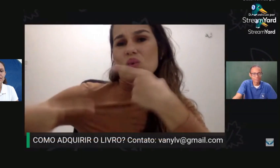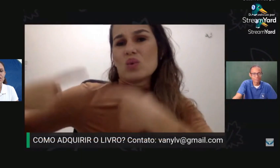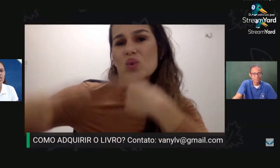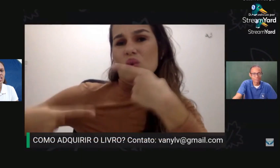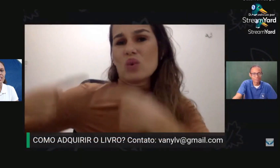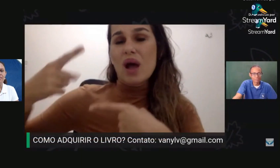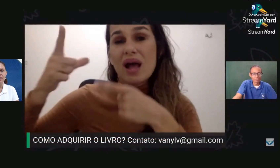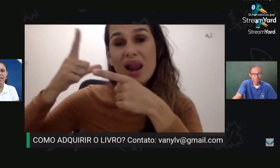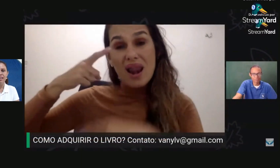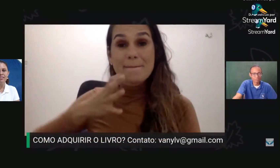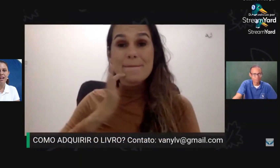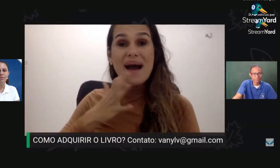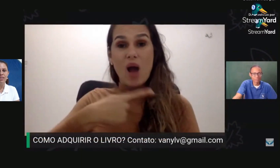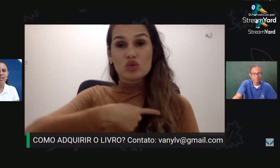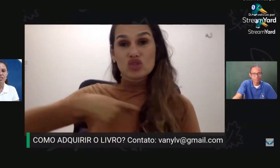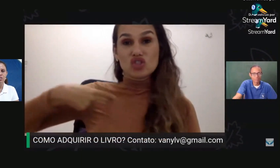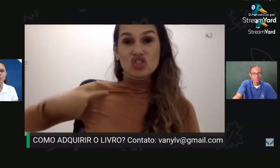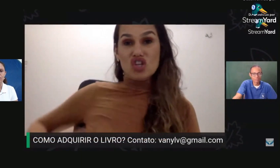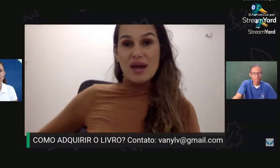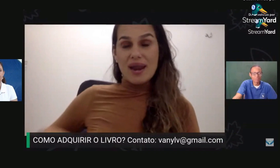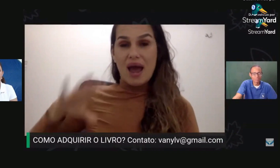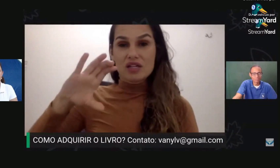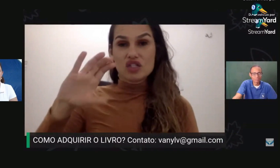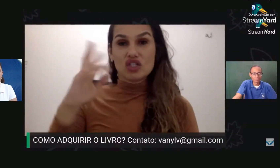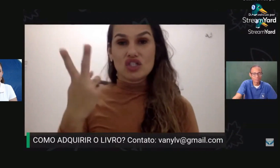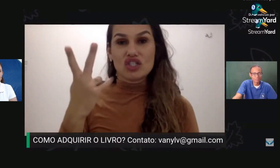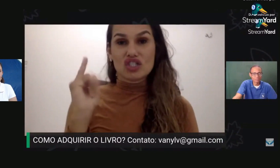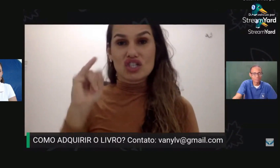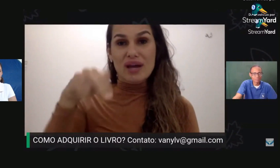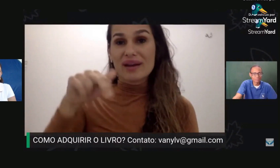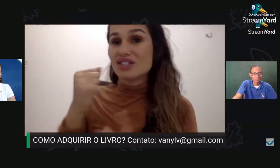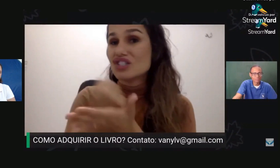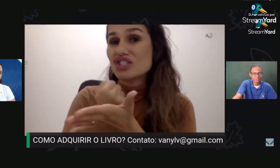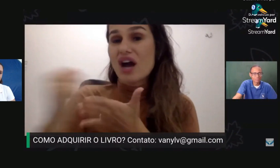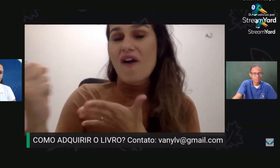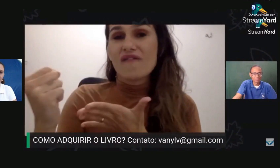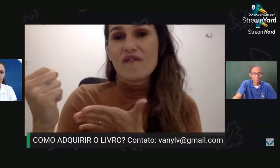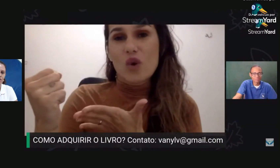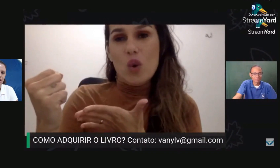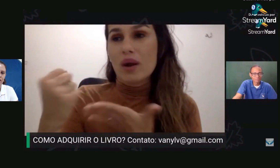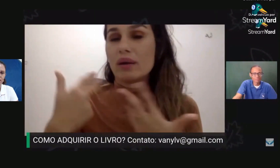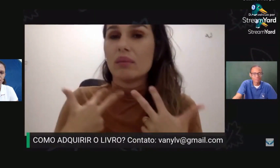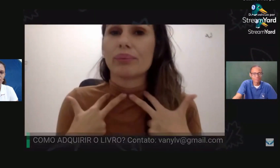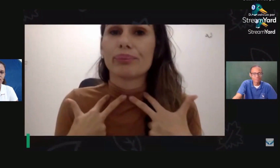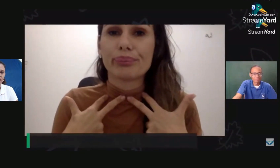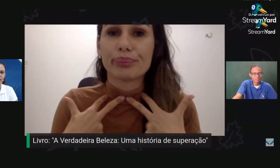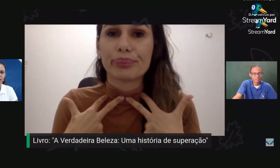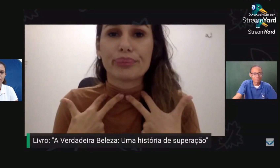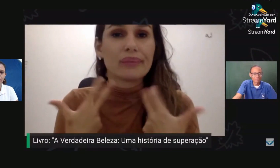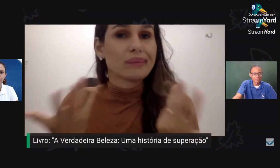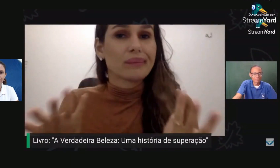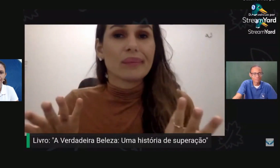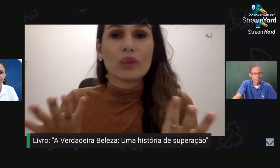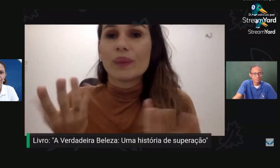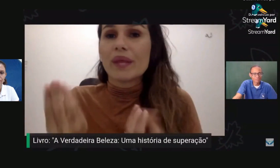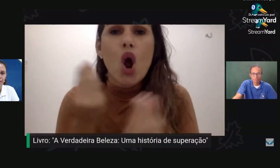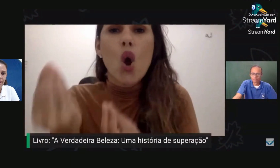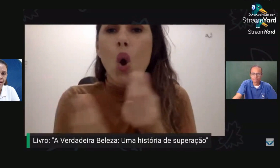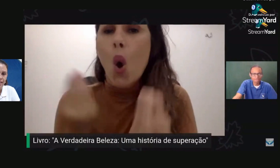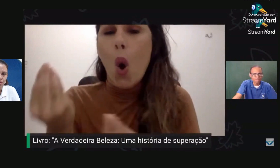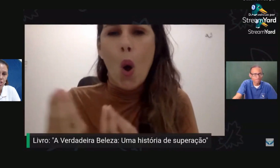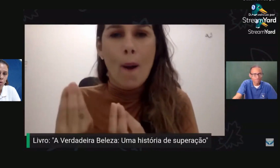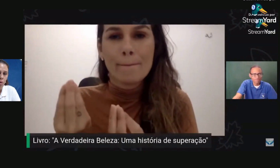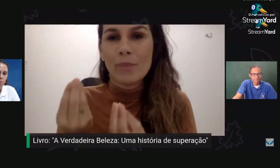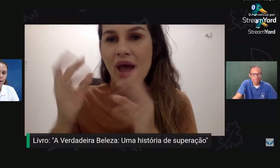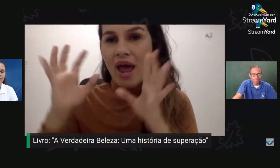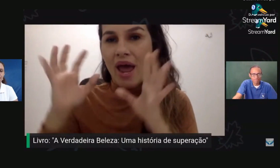E aí, assim, a gente já estava, né, entravando aquela discussão ali, né, na China, já tinha ido, né, fazer o quê,